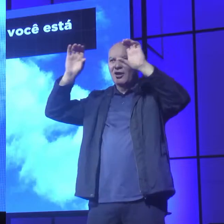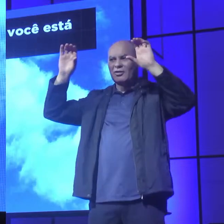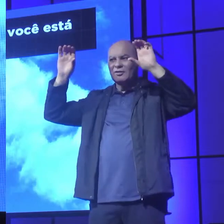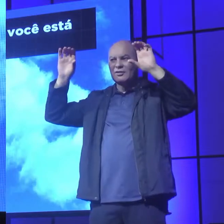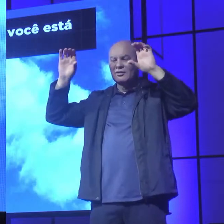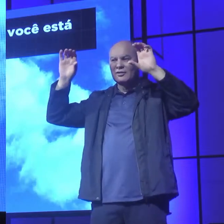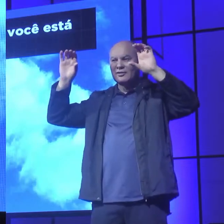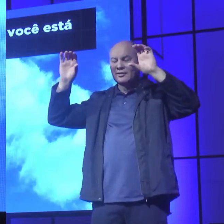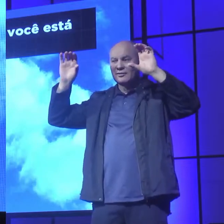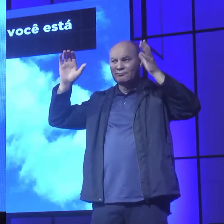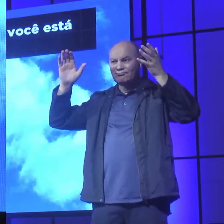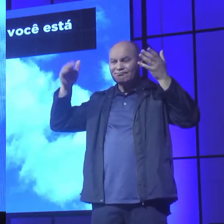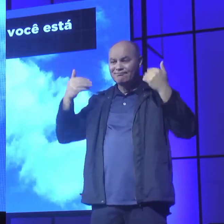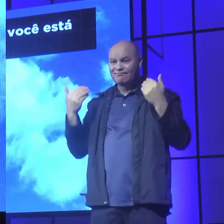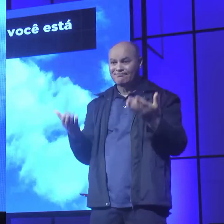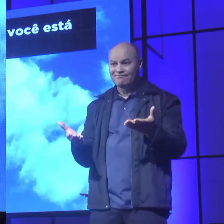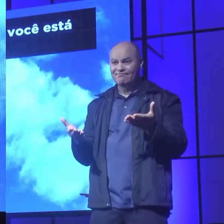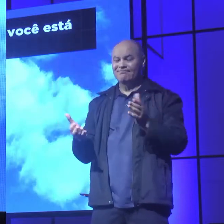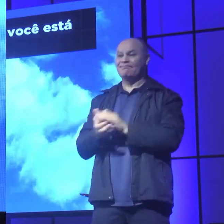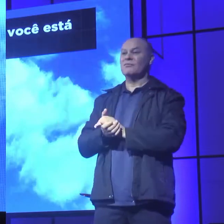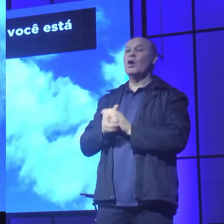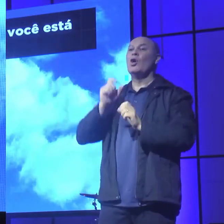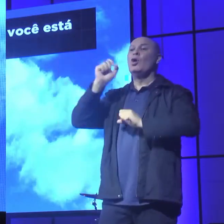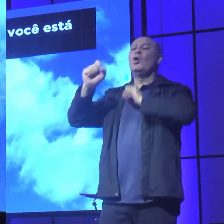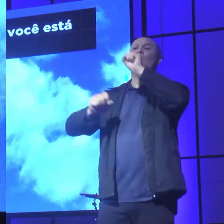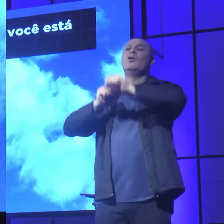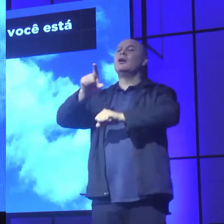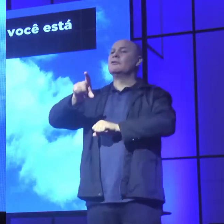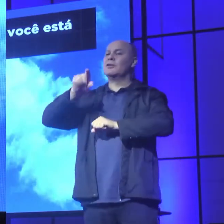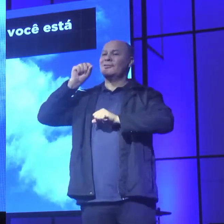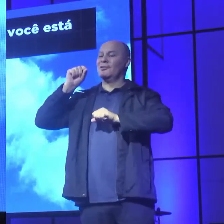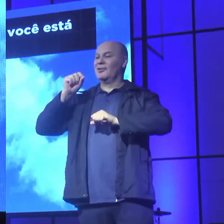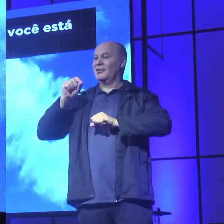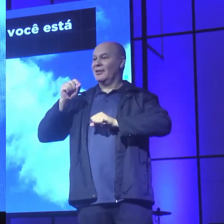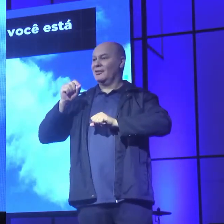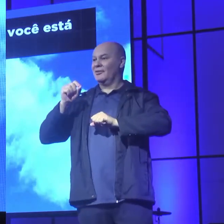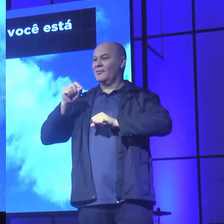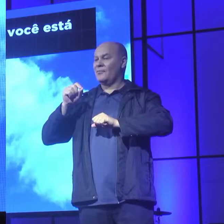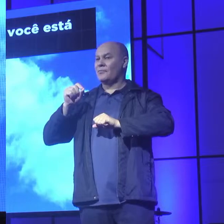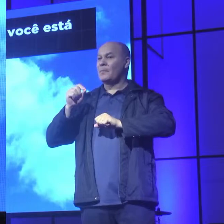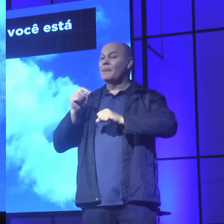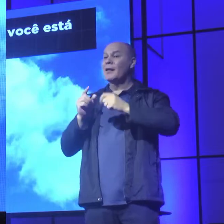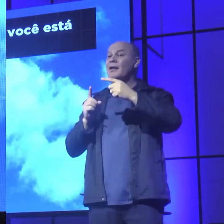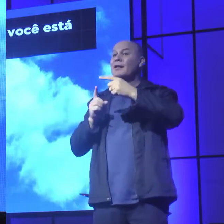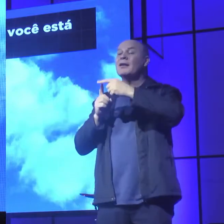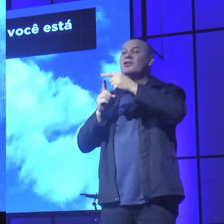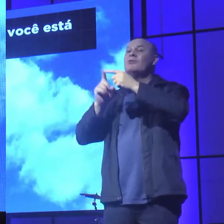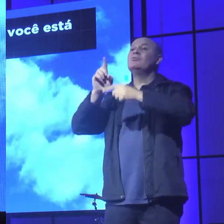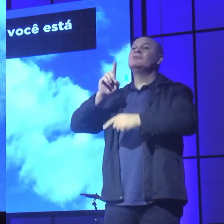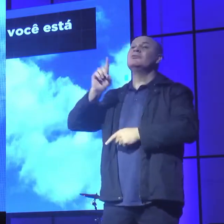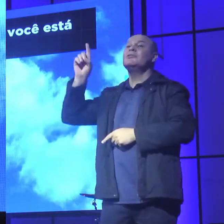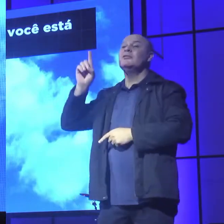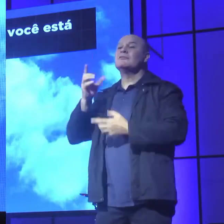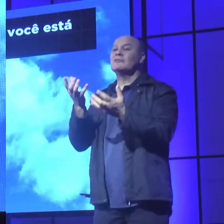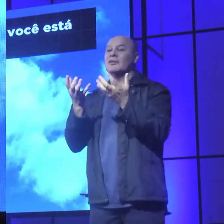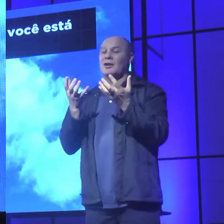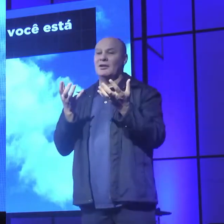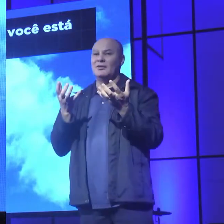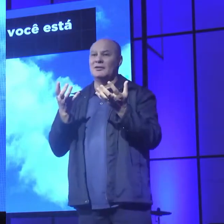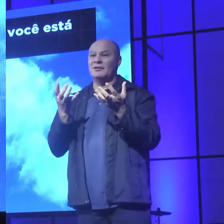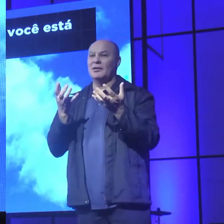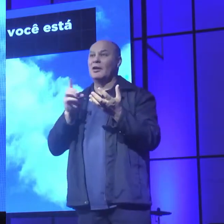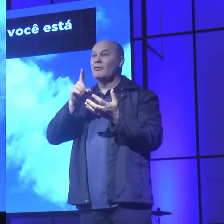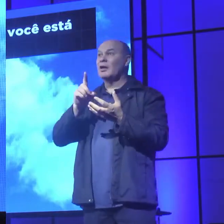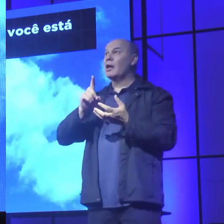A quem você está seguindo? A que mestre você está servindo? Gente, a